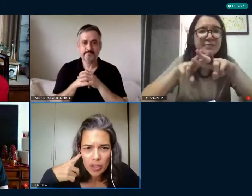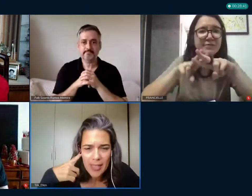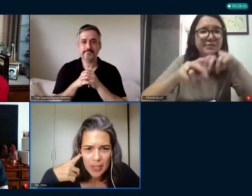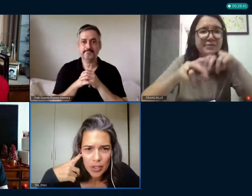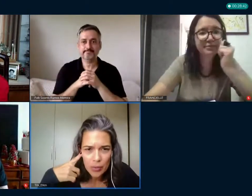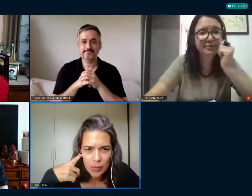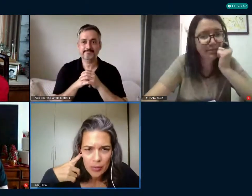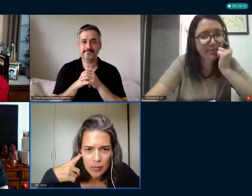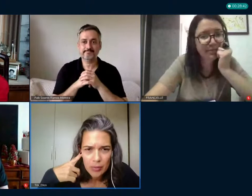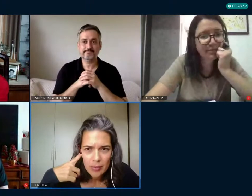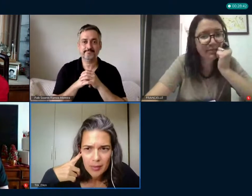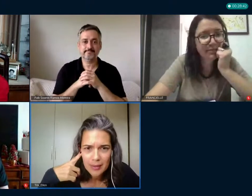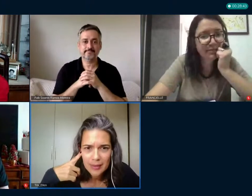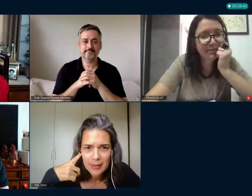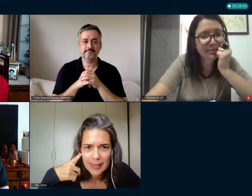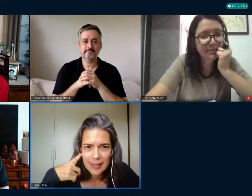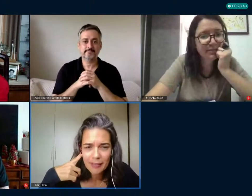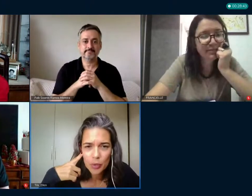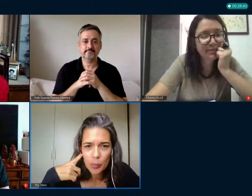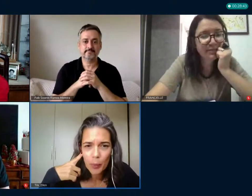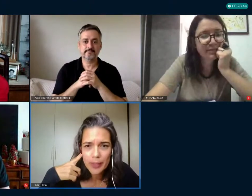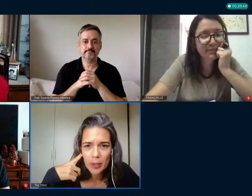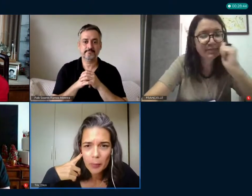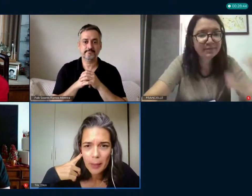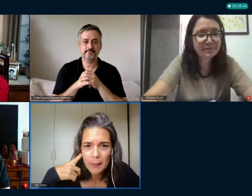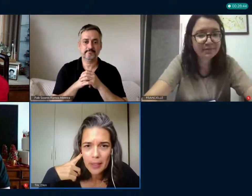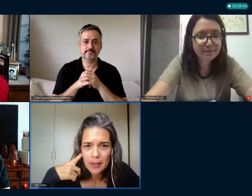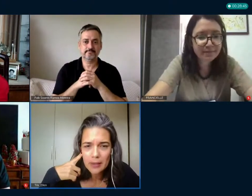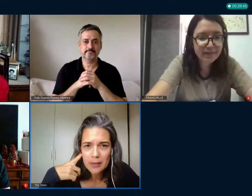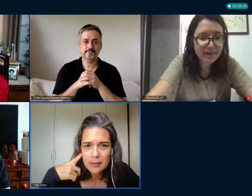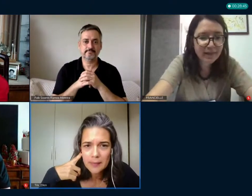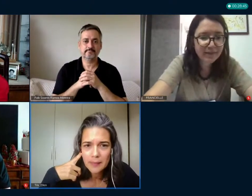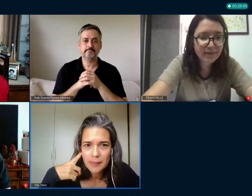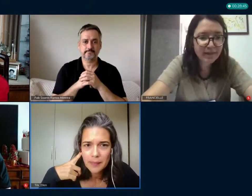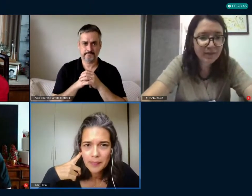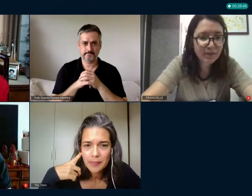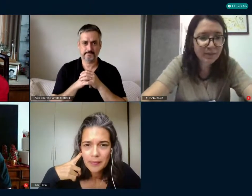Sobre material didático. Está travando um pouquinho para mim.